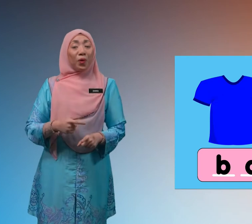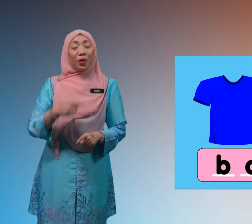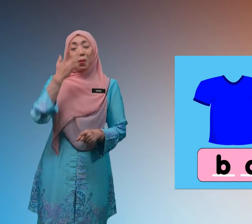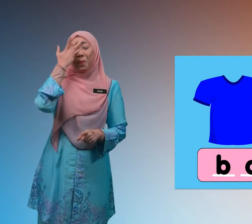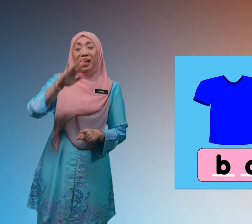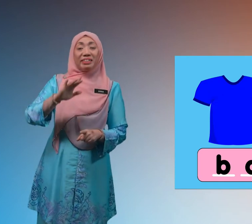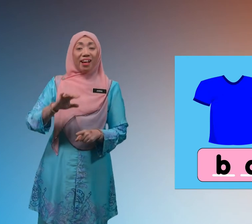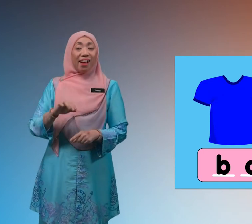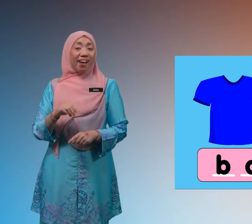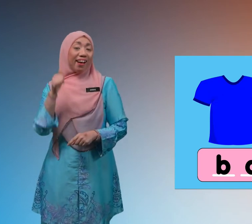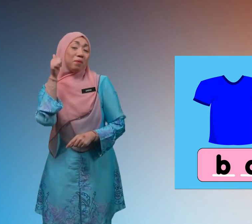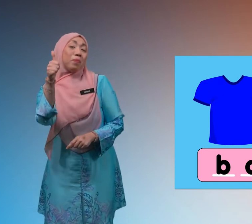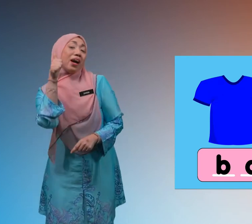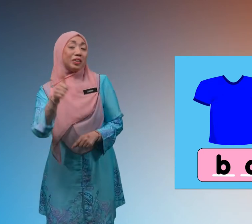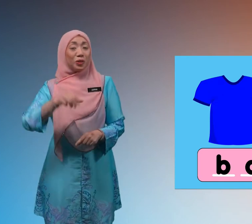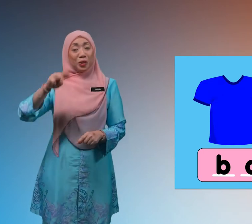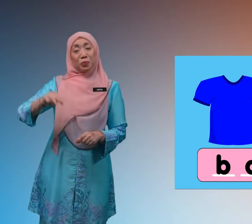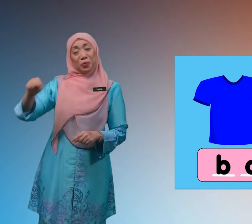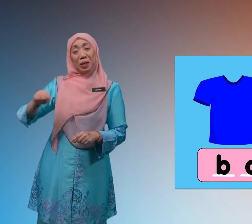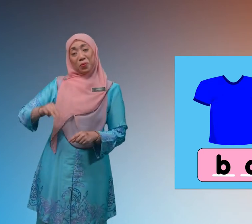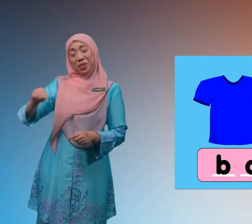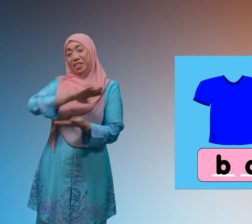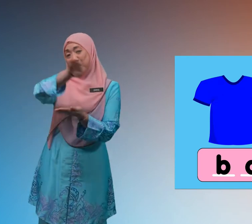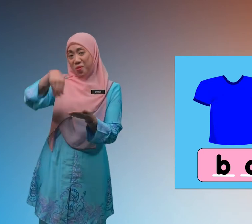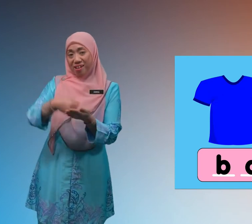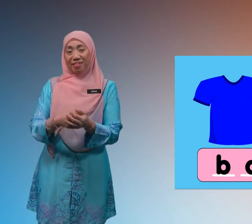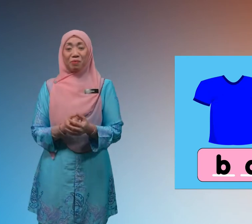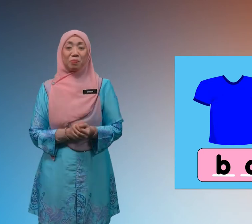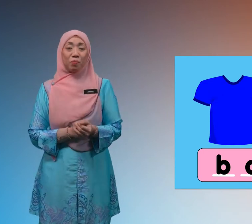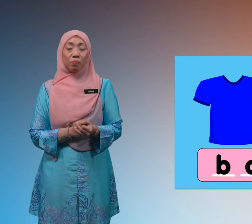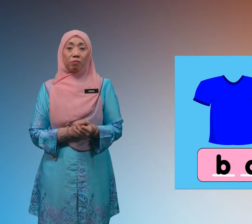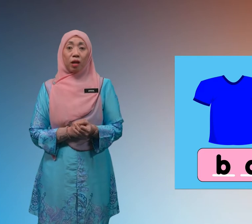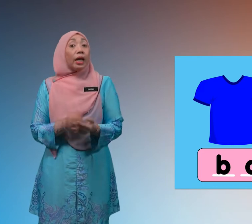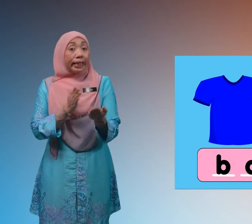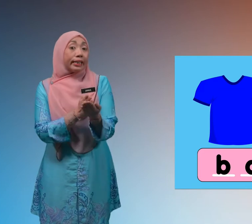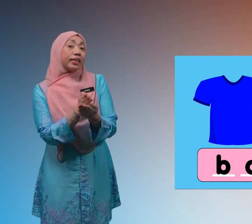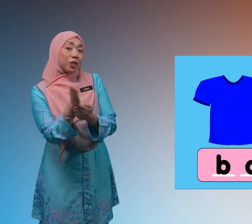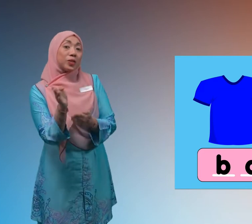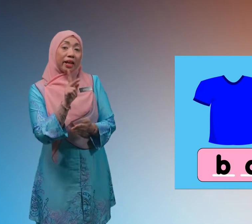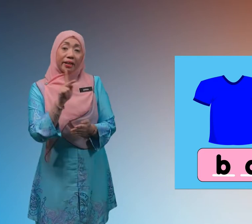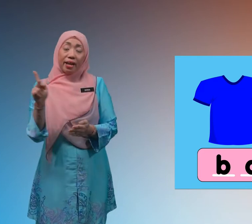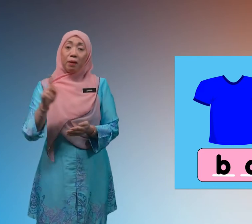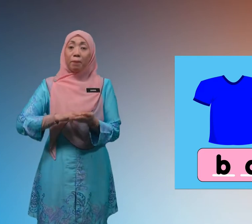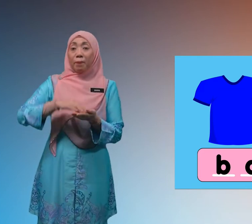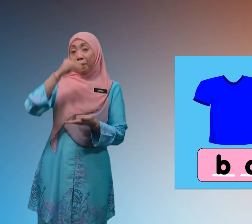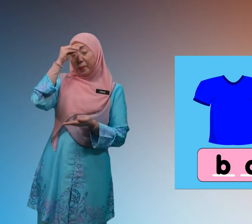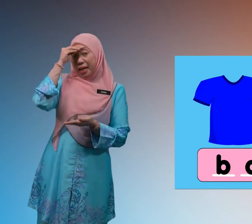Betul, pandai. Bagus murid-murid semua. Kita teruskan ya